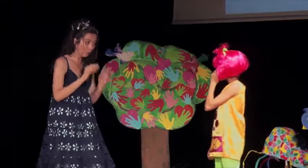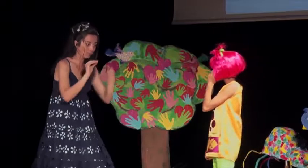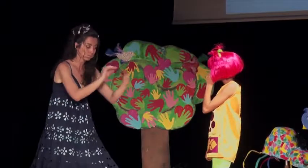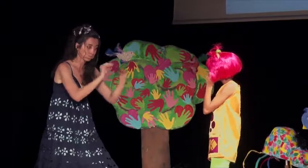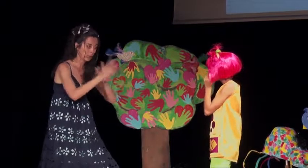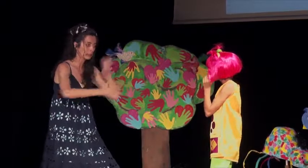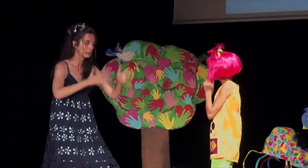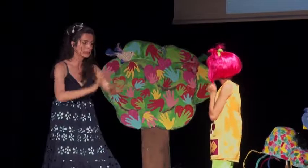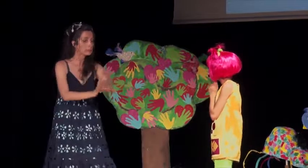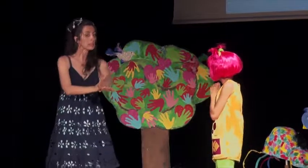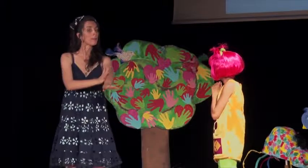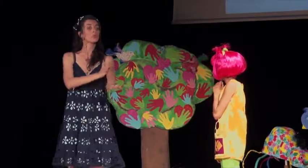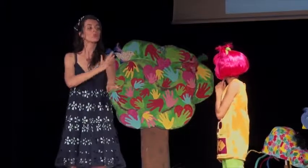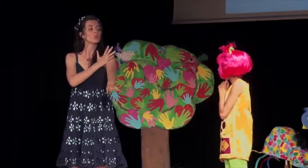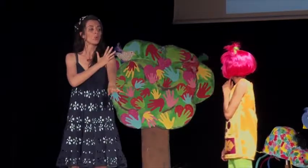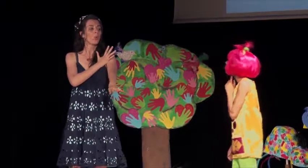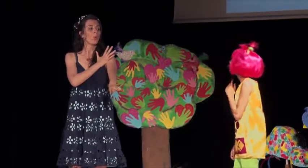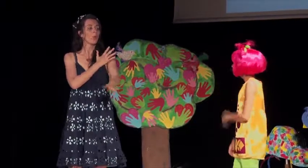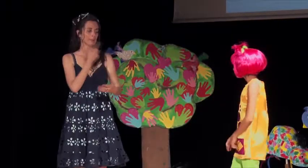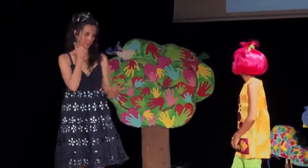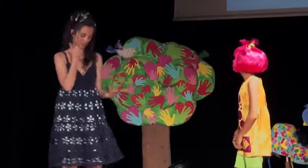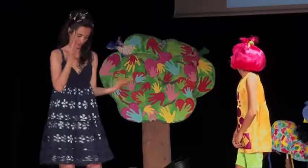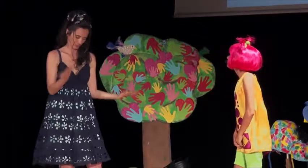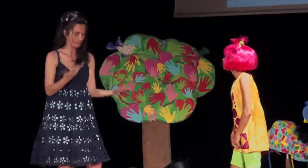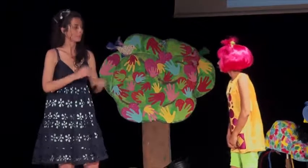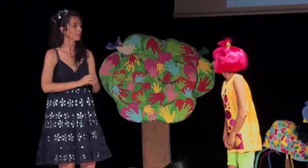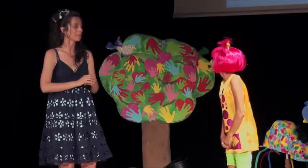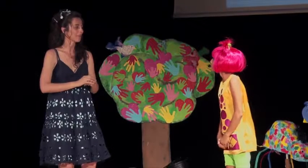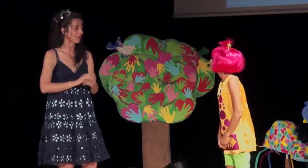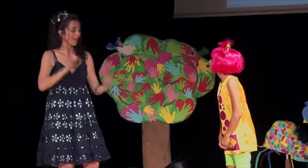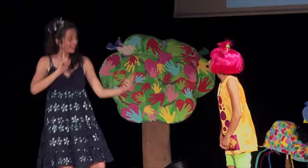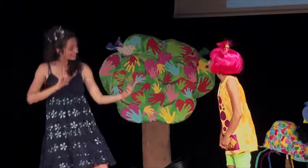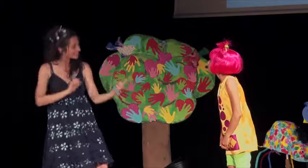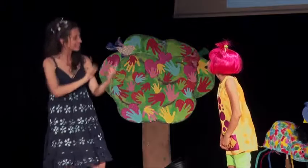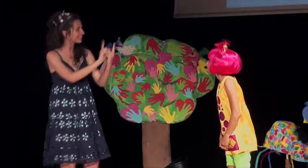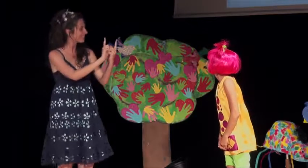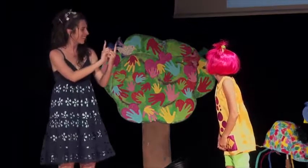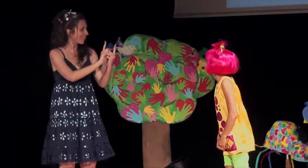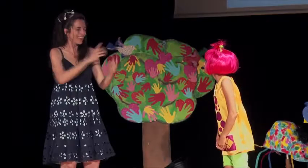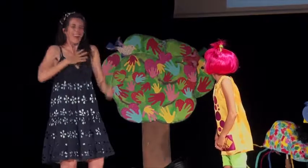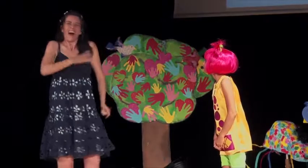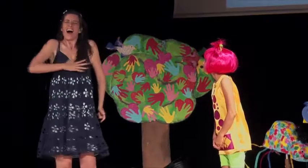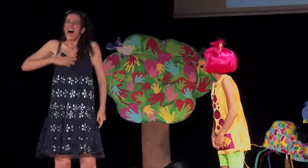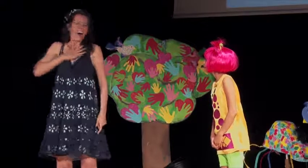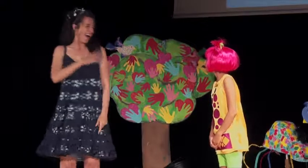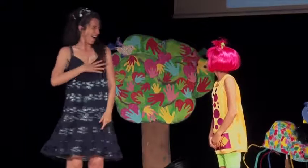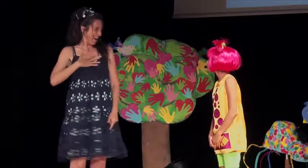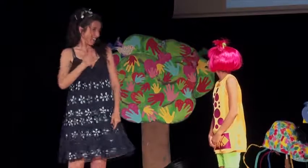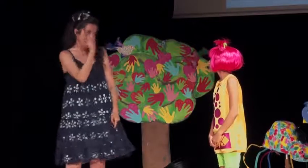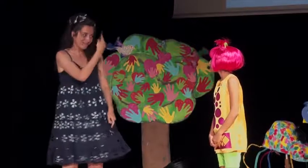signer les émotions? Regarde, je suis très heureuse de t'avoir rencontrée aujourd'hui. Et je